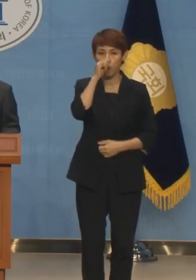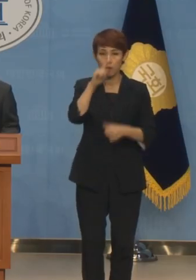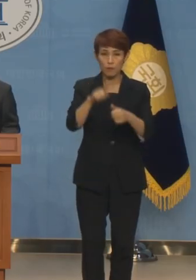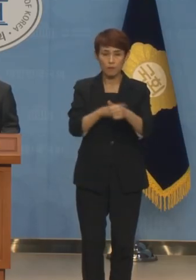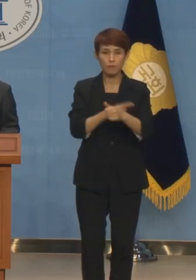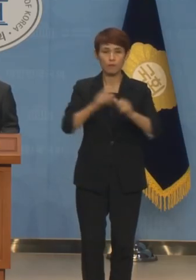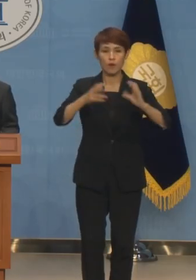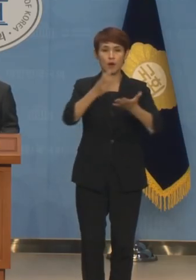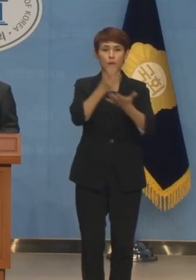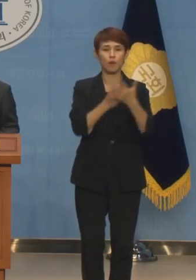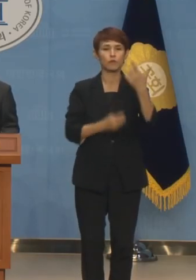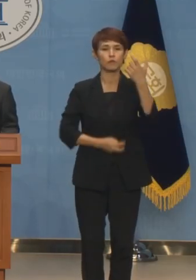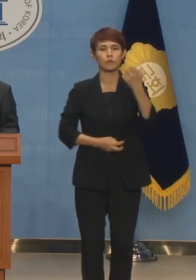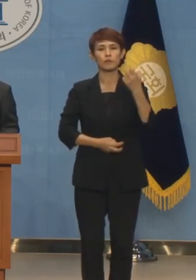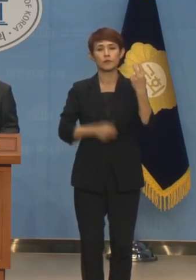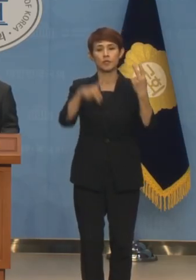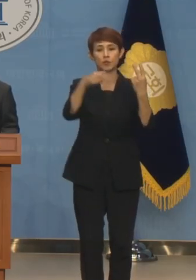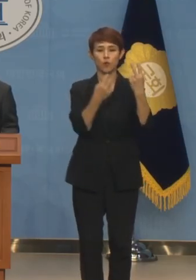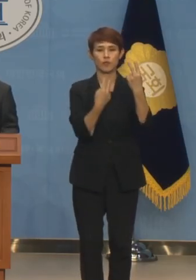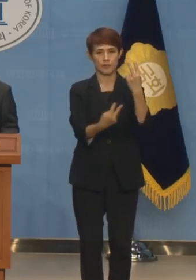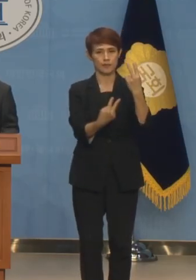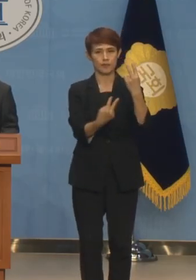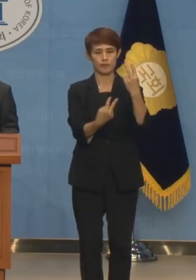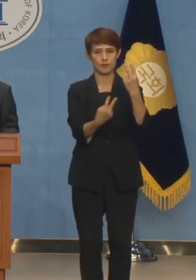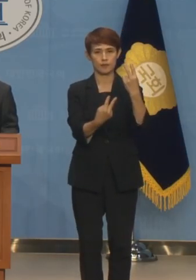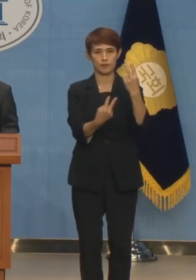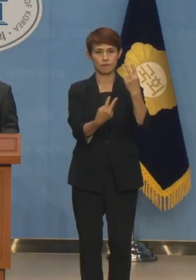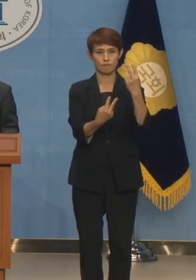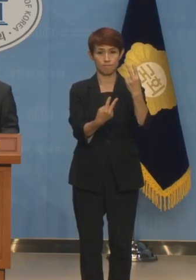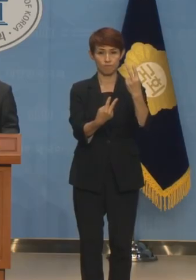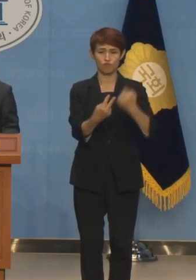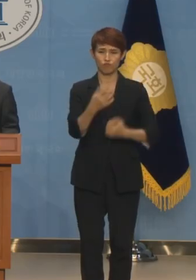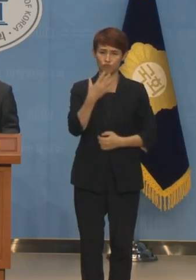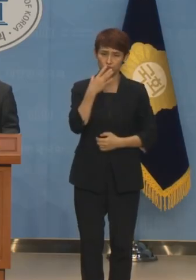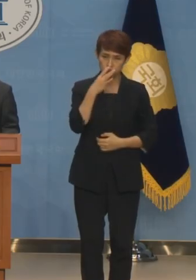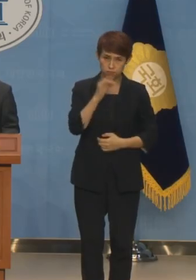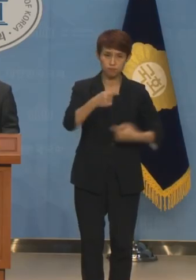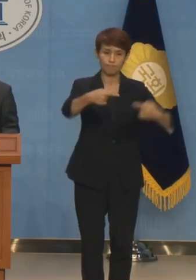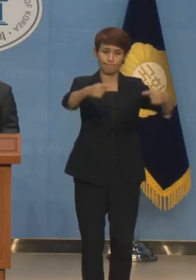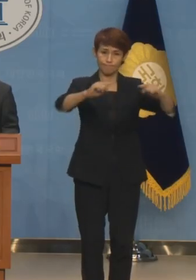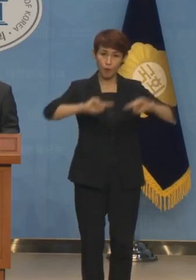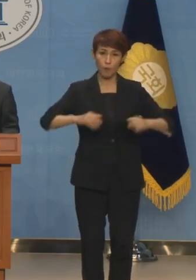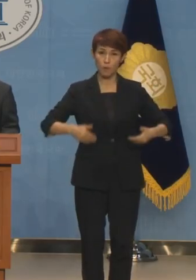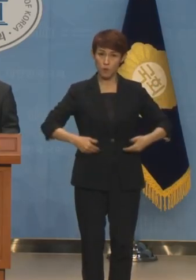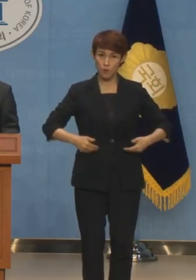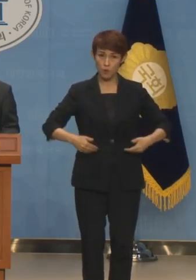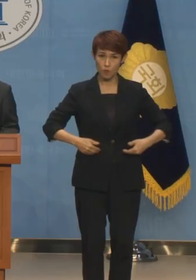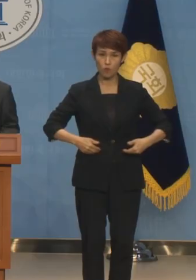헌법 제62조 2항에 따라 당연히 출석해야 할